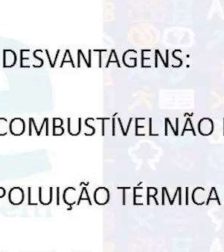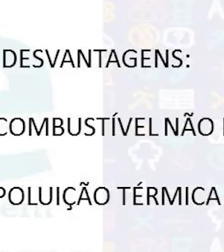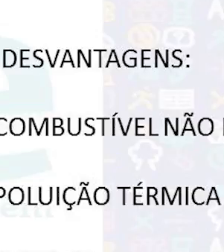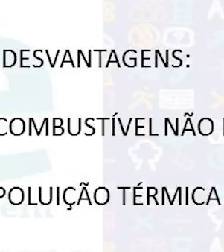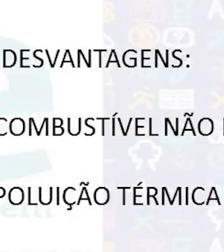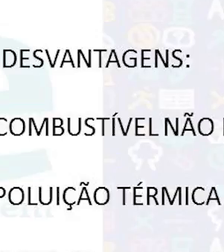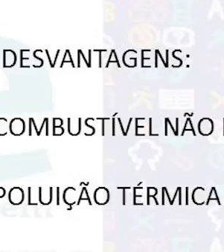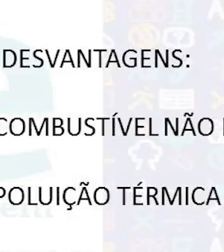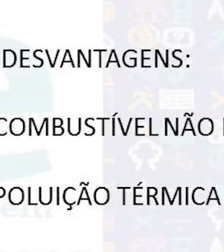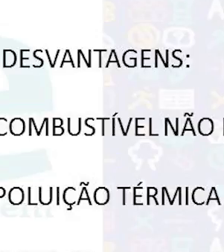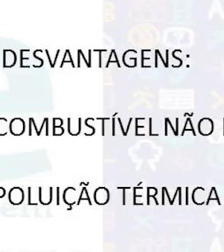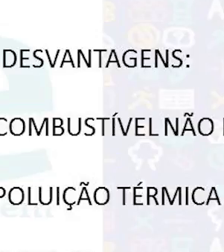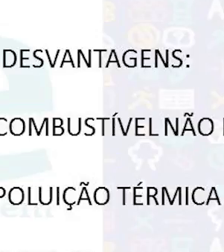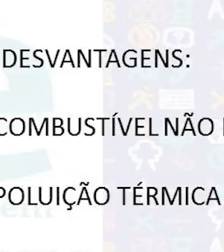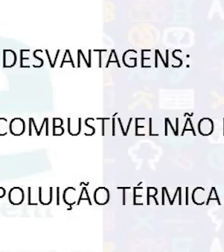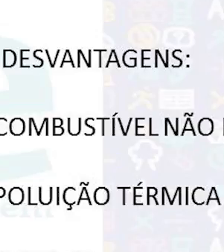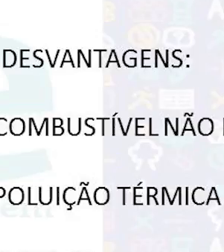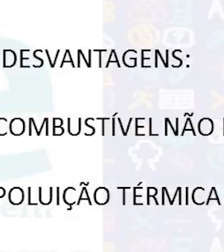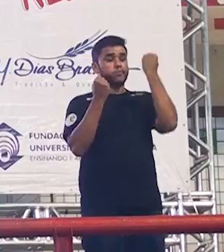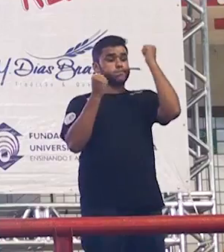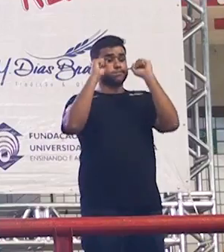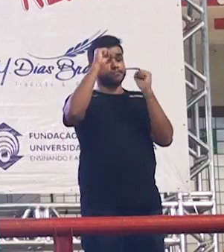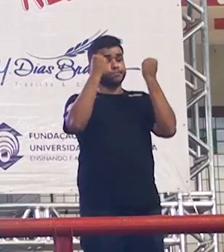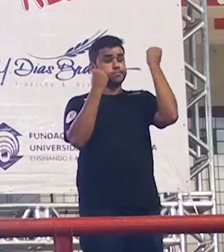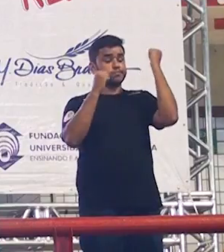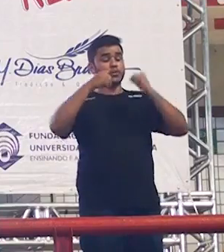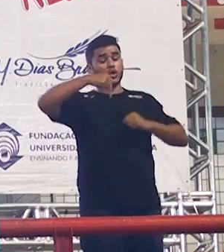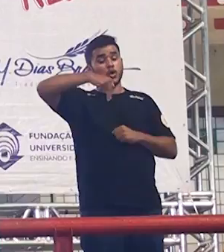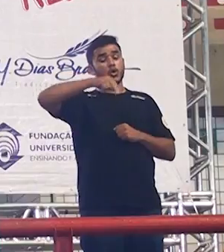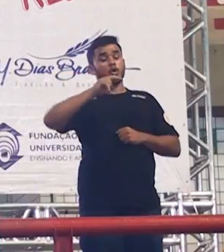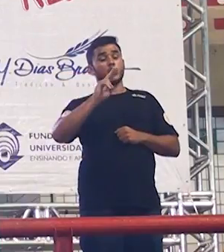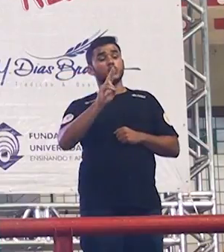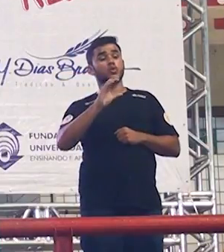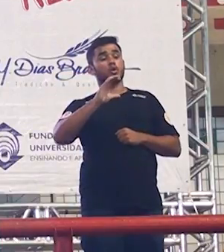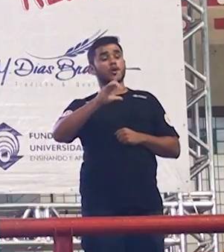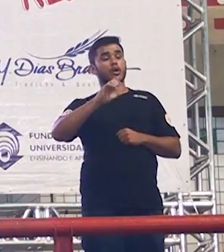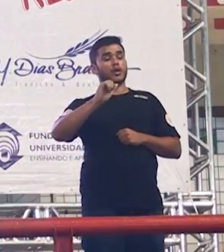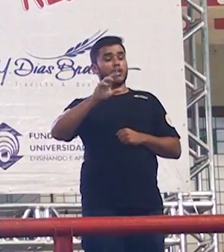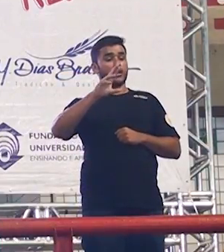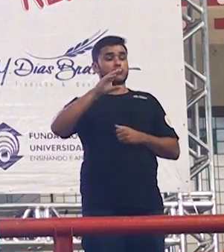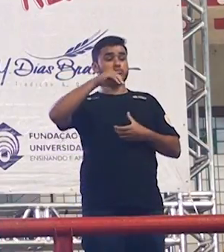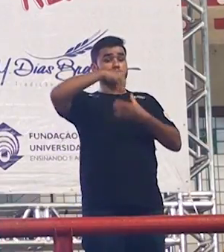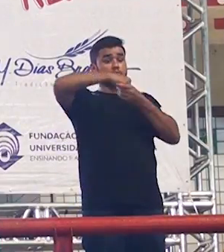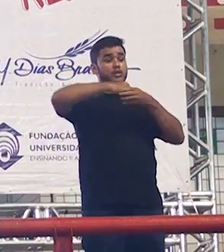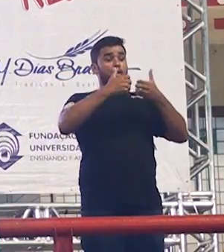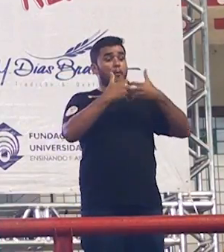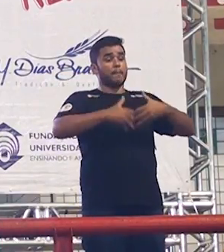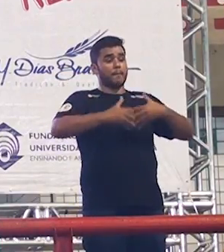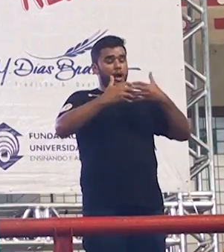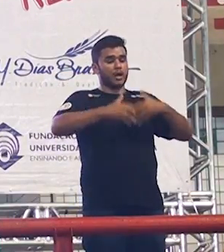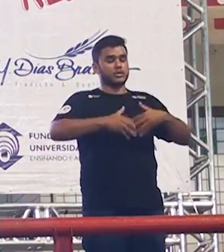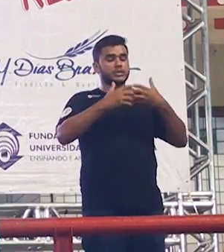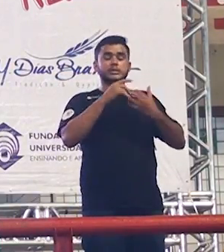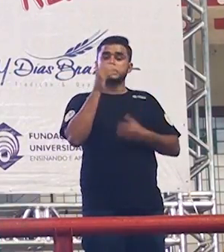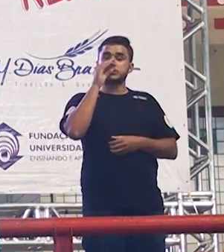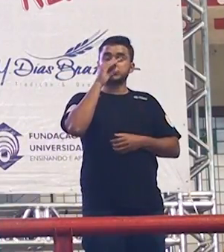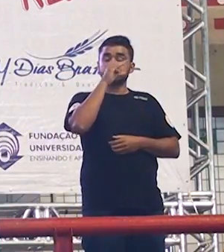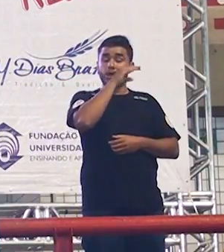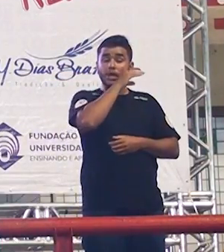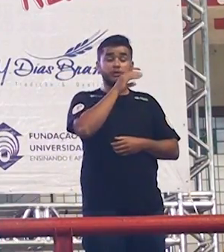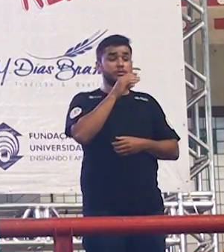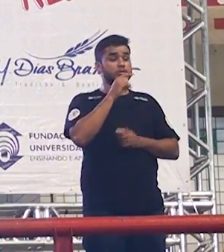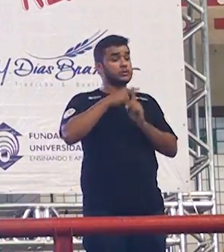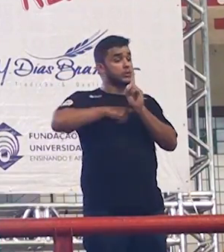nuclear, ela tem um reator. É dentro desse reator que toda a energia é gerada. Esse reator esquenta